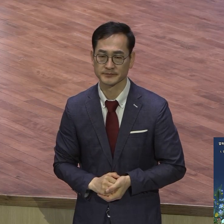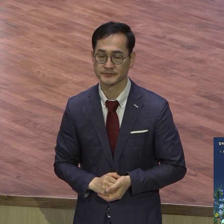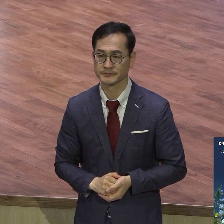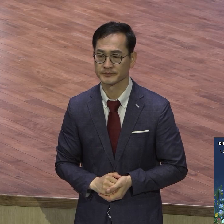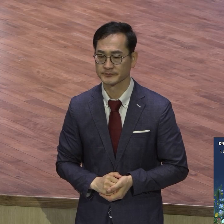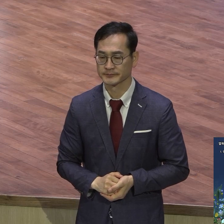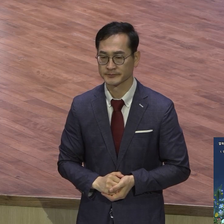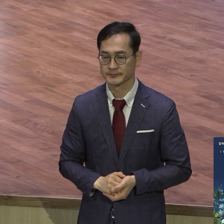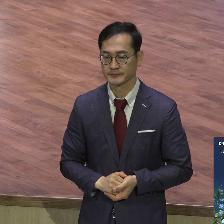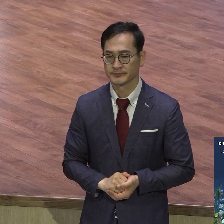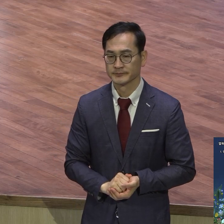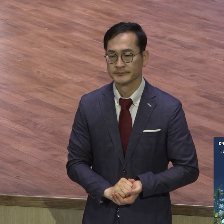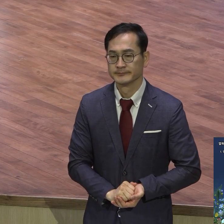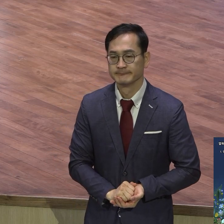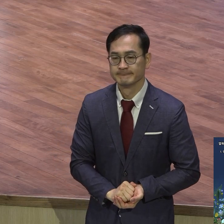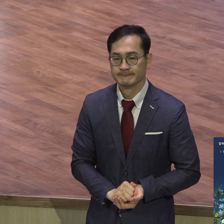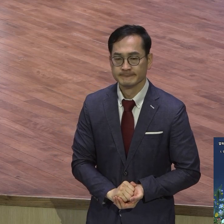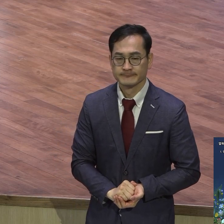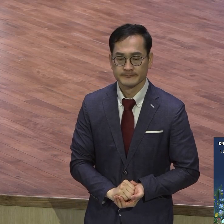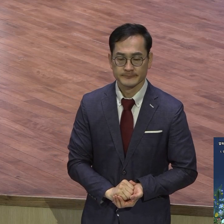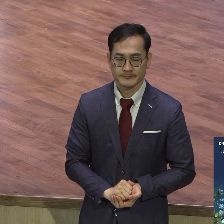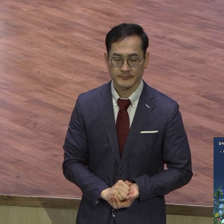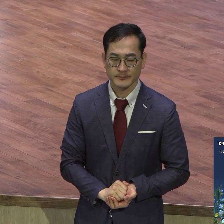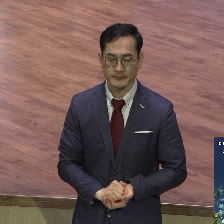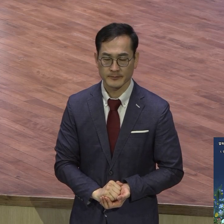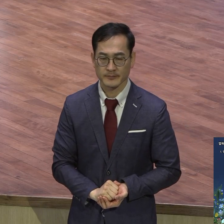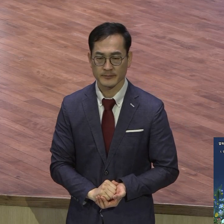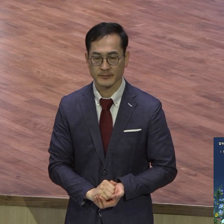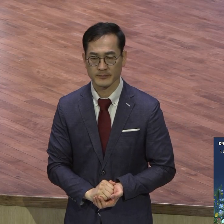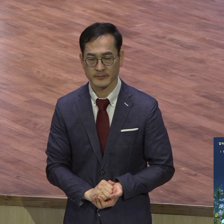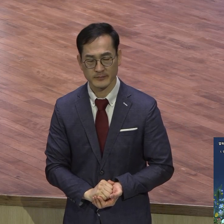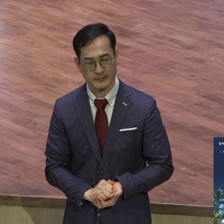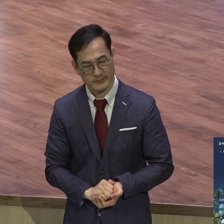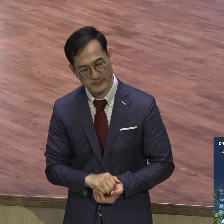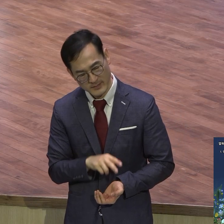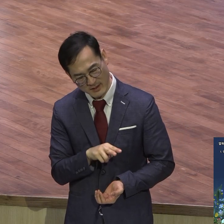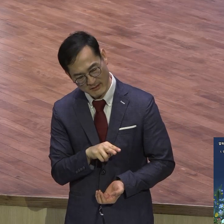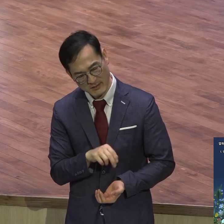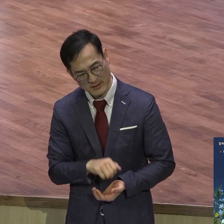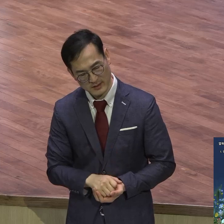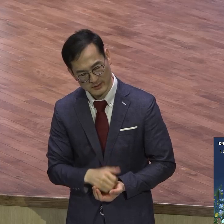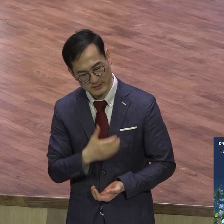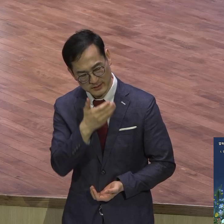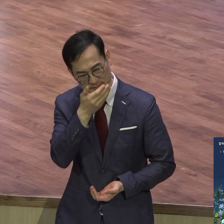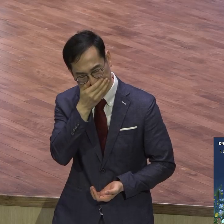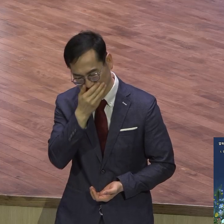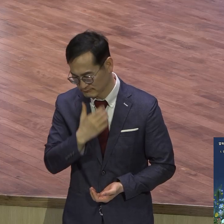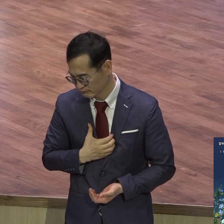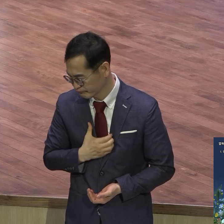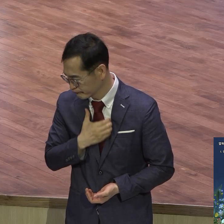자기중심적 신앙 이걸로 완전 굳어져 버렸다. 바르셌스 기관들